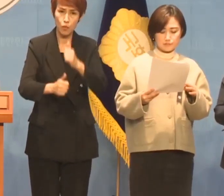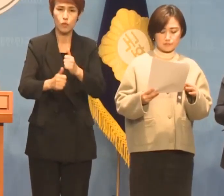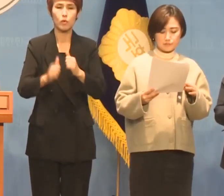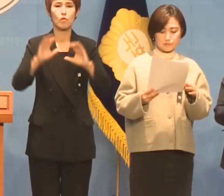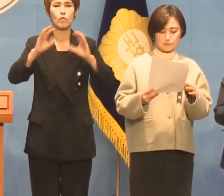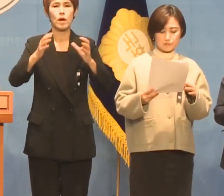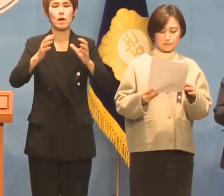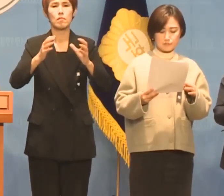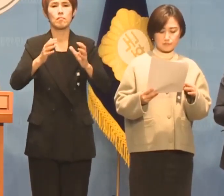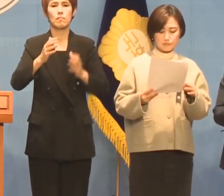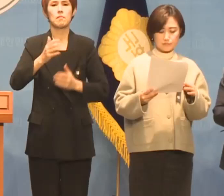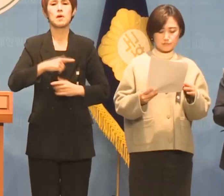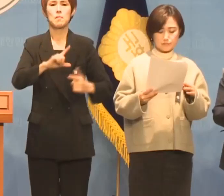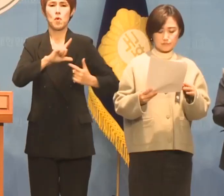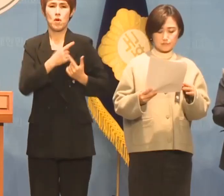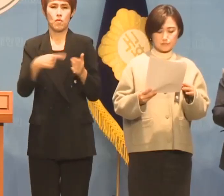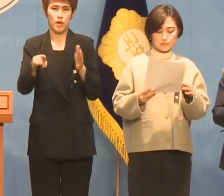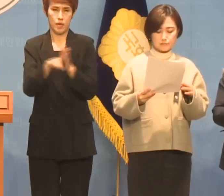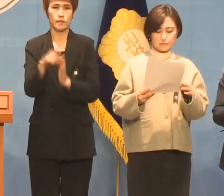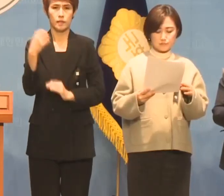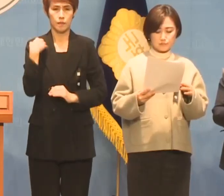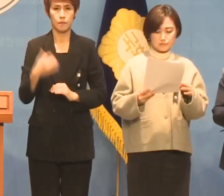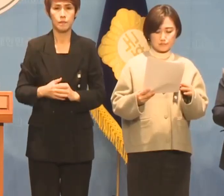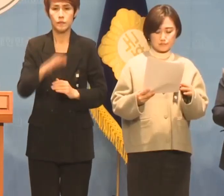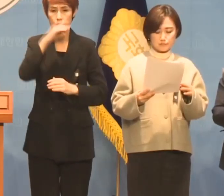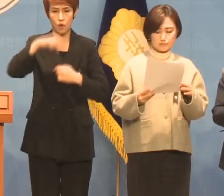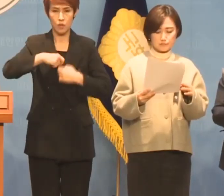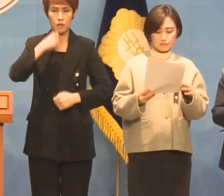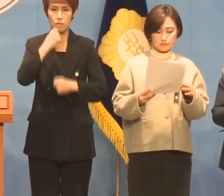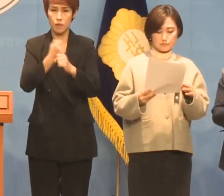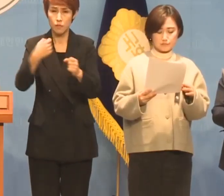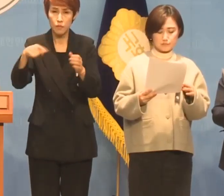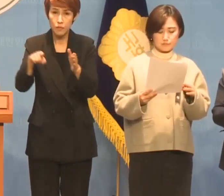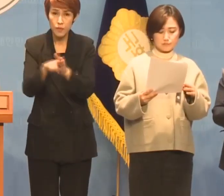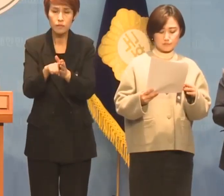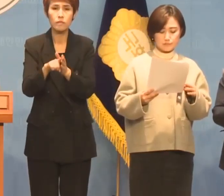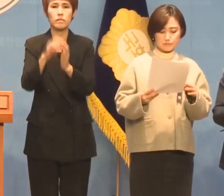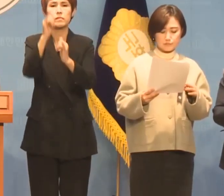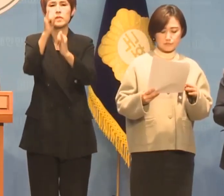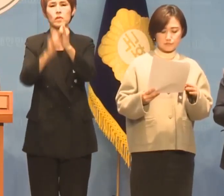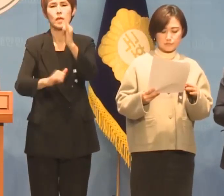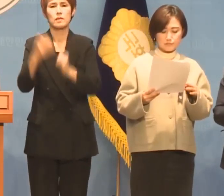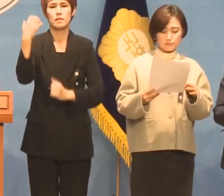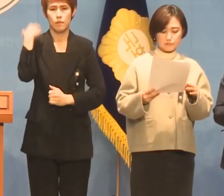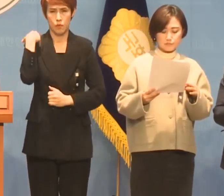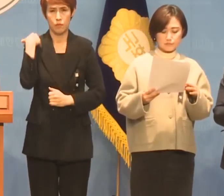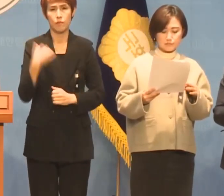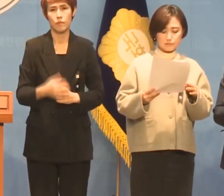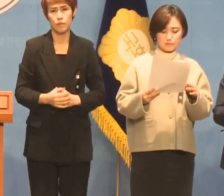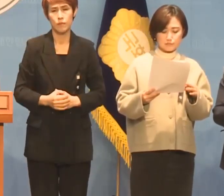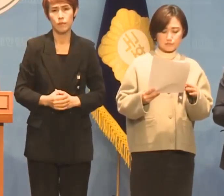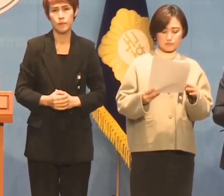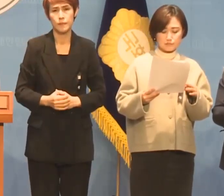위한 책무이며 정의와 진실을 바로 세우기 위한 역사적 사명이기 때문입니다.